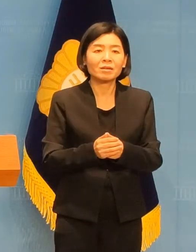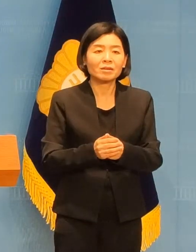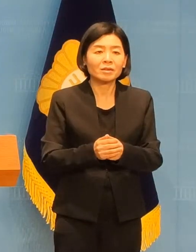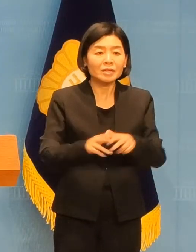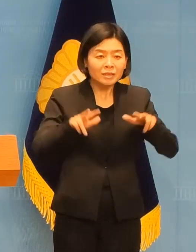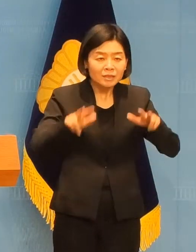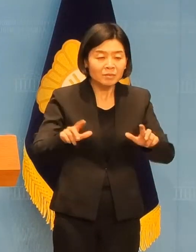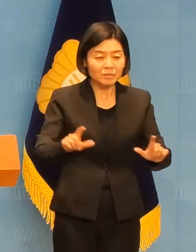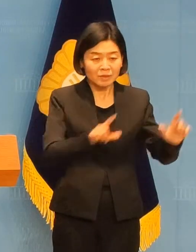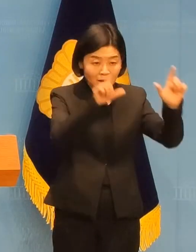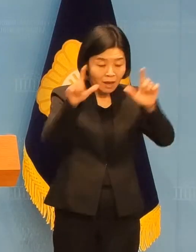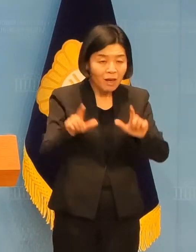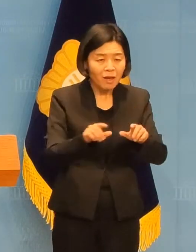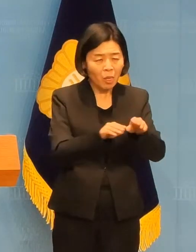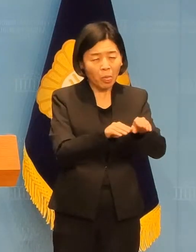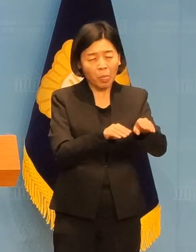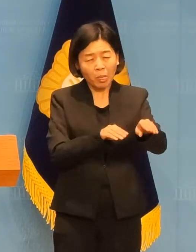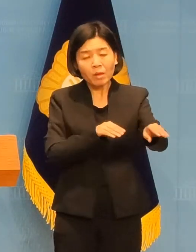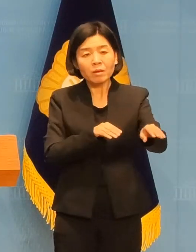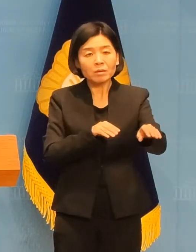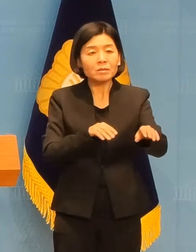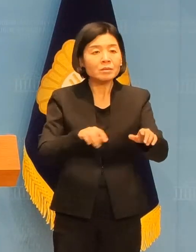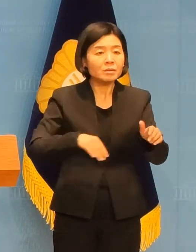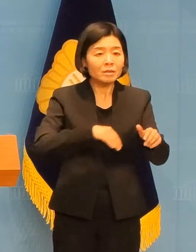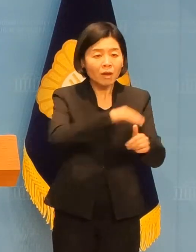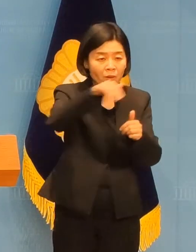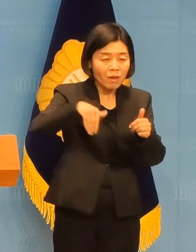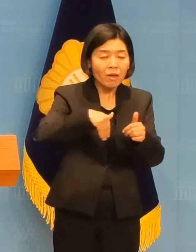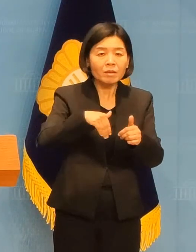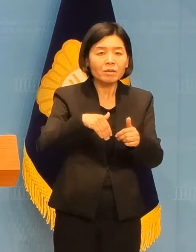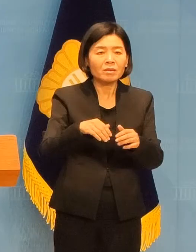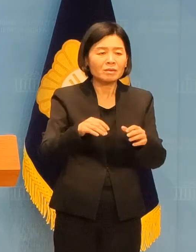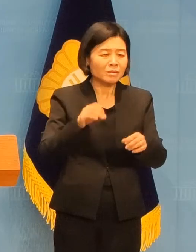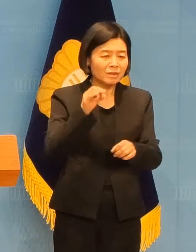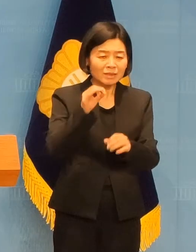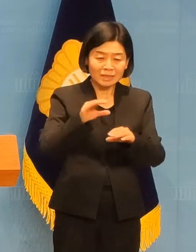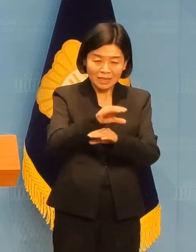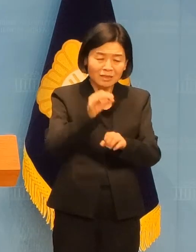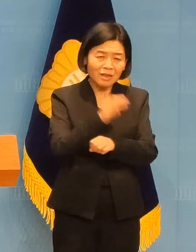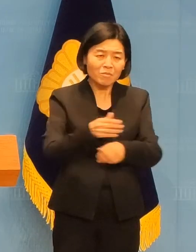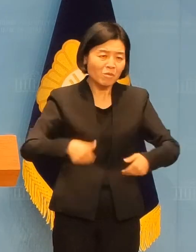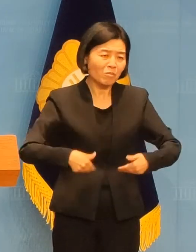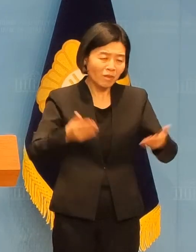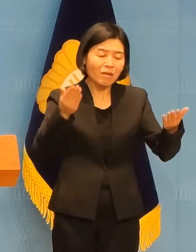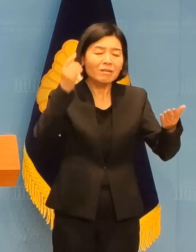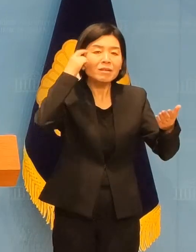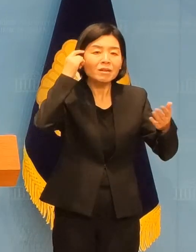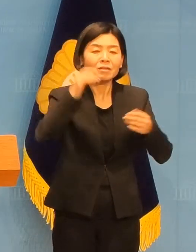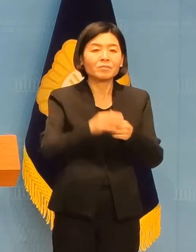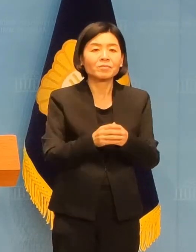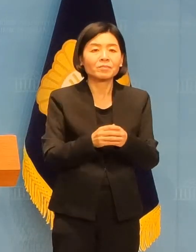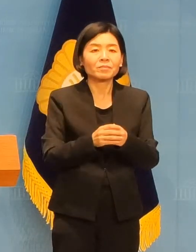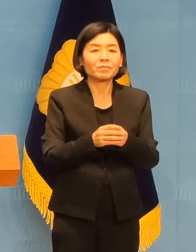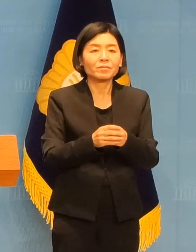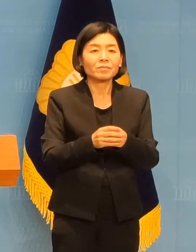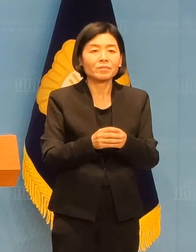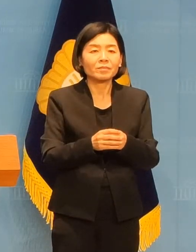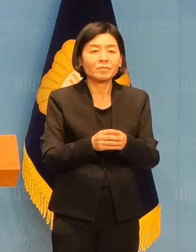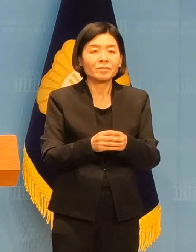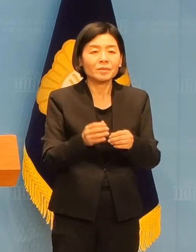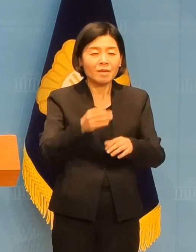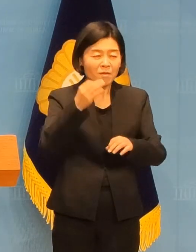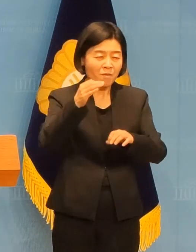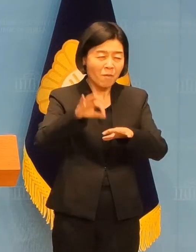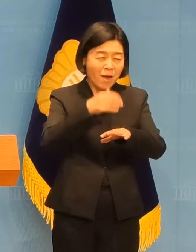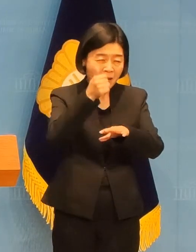차량을 살 필요도 없는 사회로 나아감이 마땅합니다. 황제 귀족에 한참 못 미치는 호족 1급 땅에